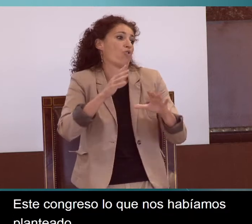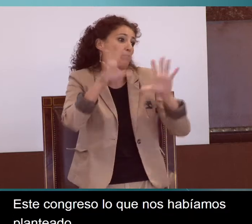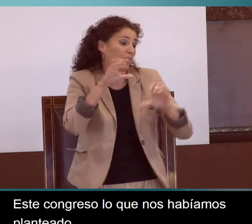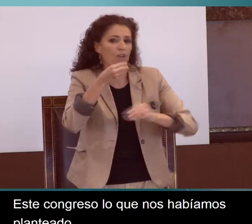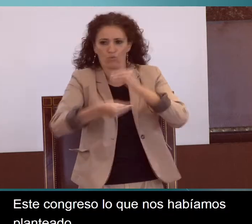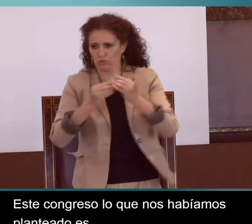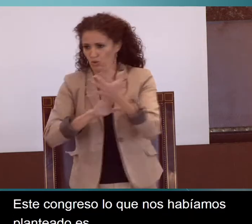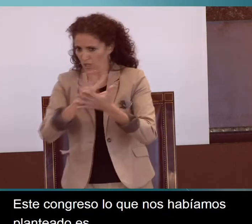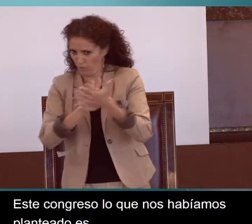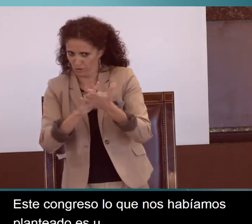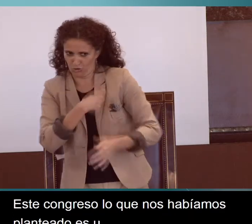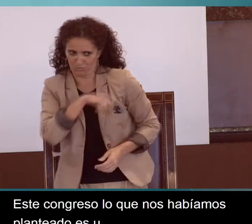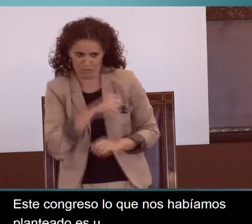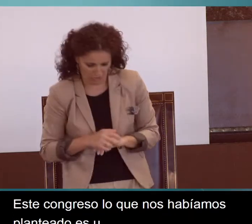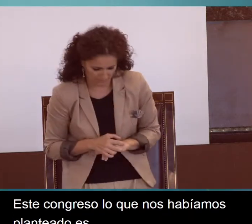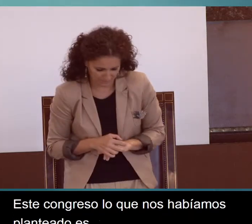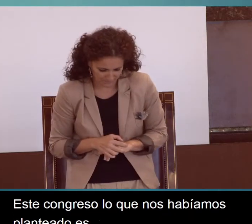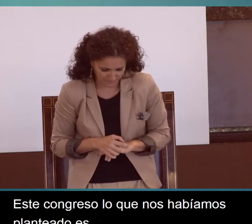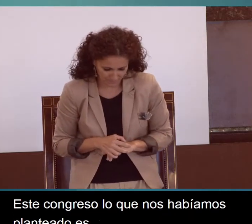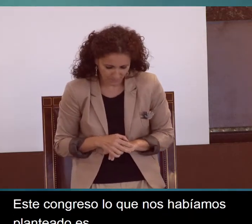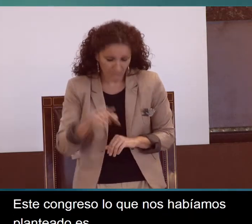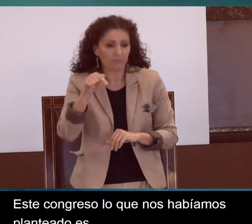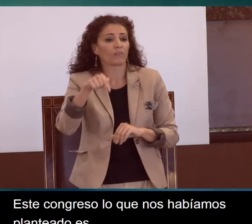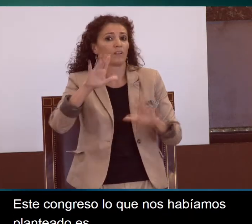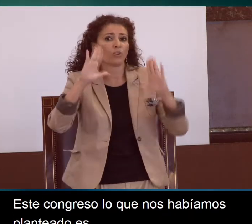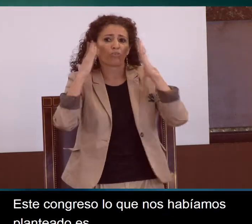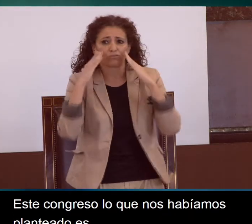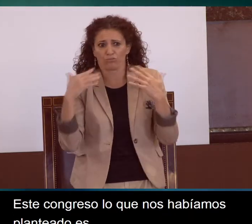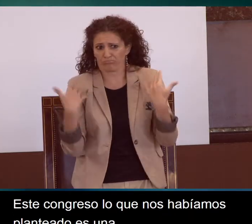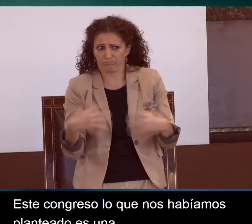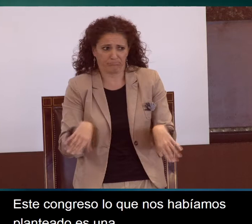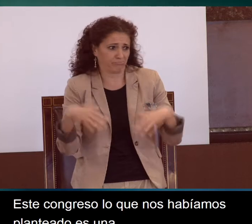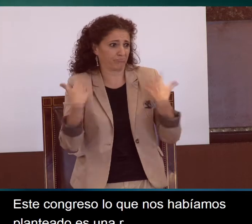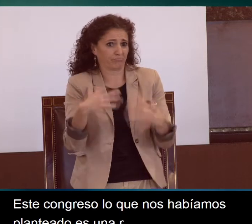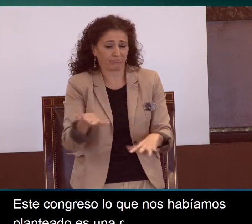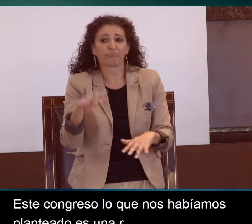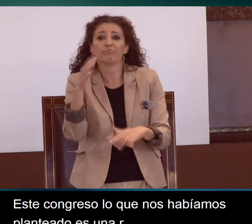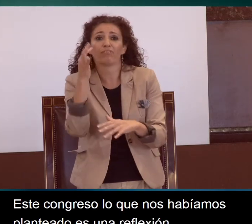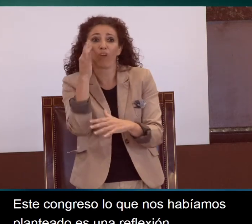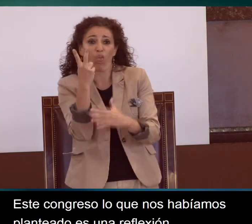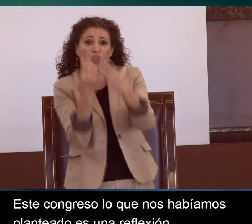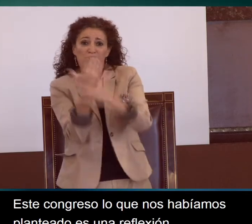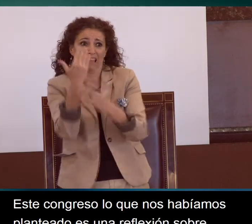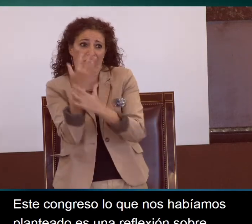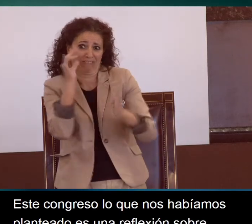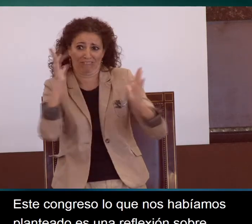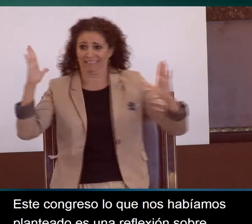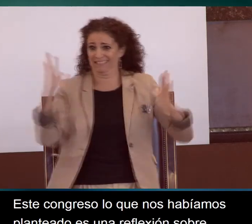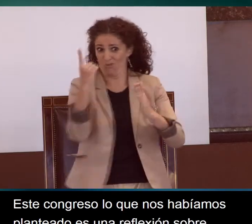Conocimiento, Adquisición, Aprendizaje y Uso de la Lengua de Signos Española. La verdad es que ha sido un congreso muy intenso